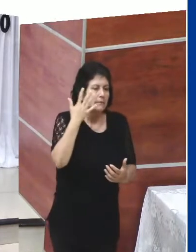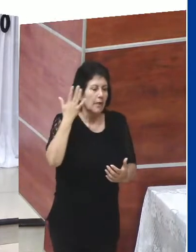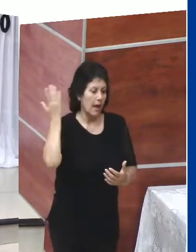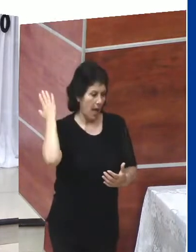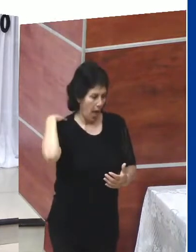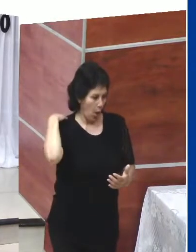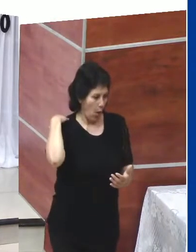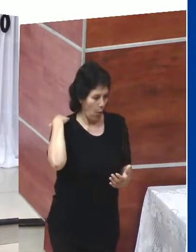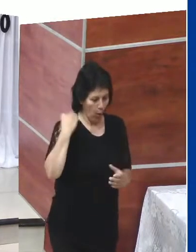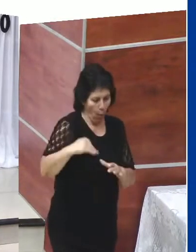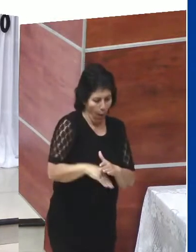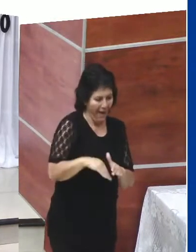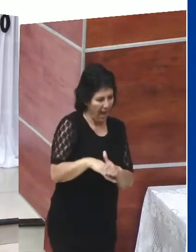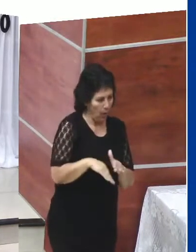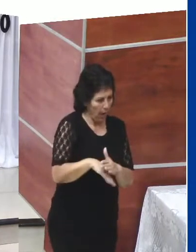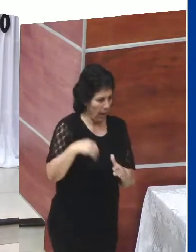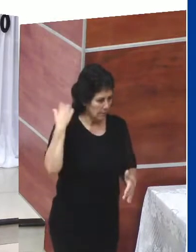pulmones